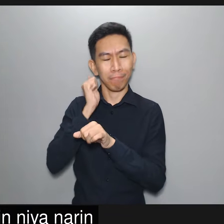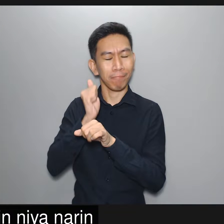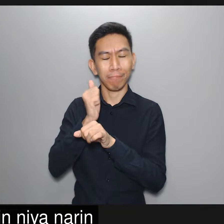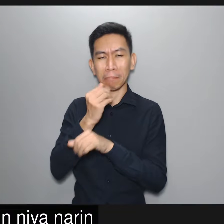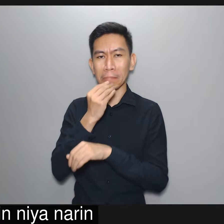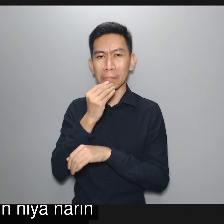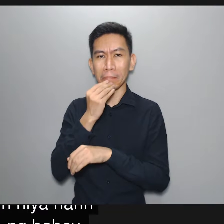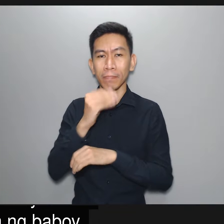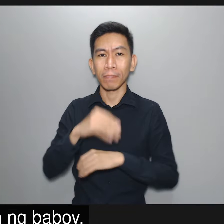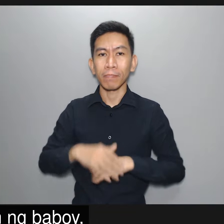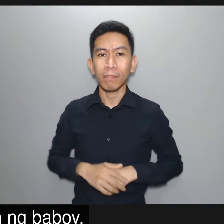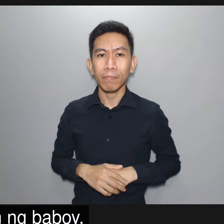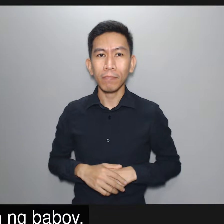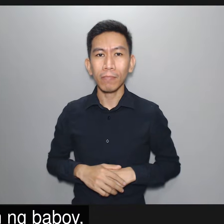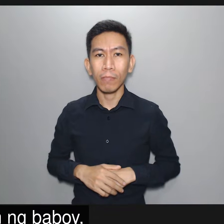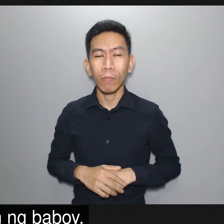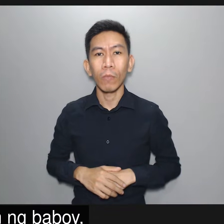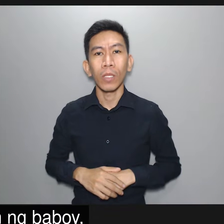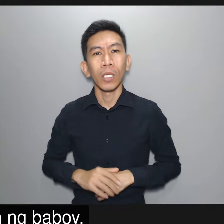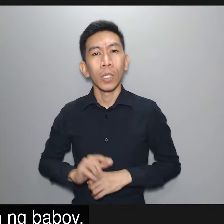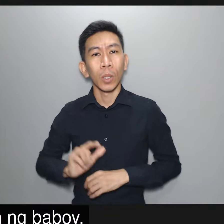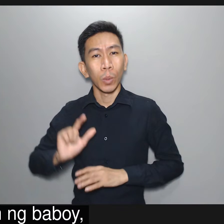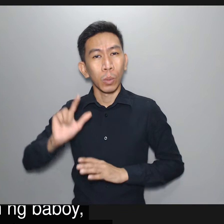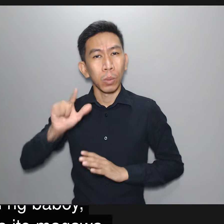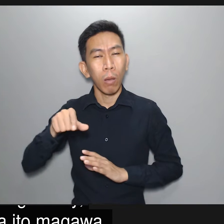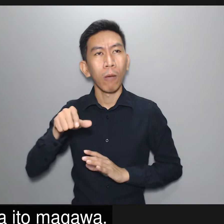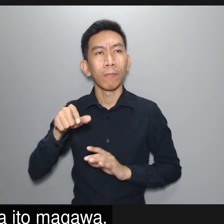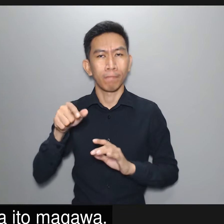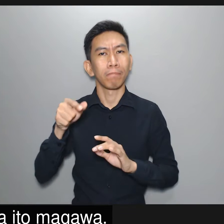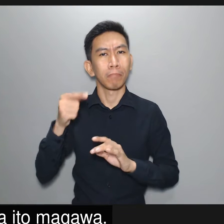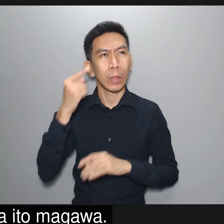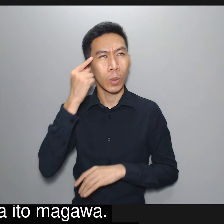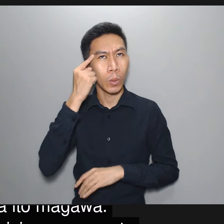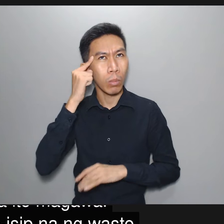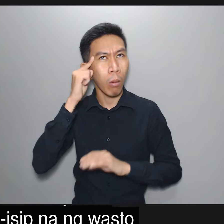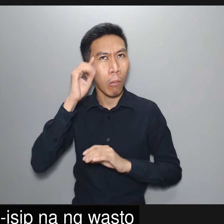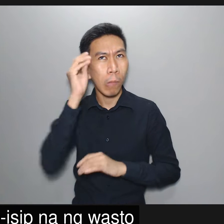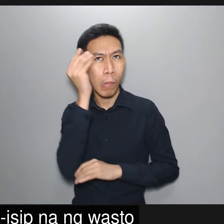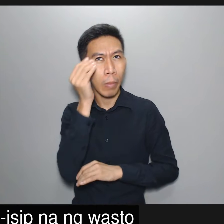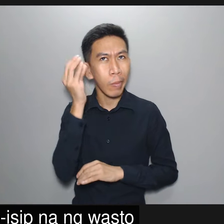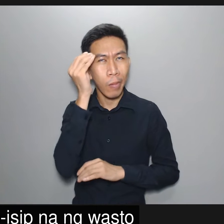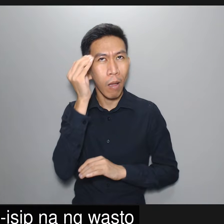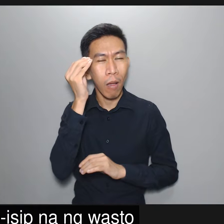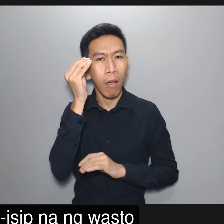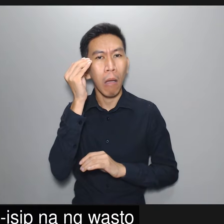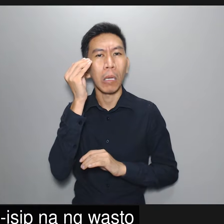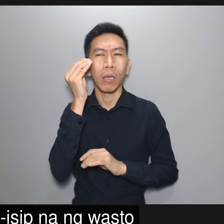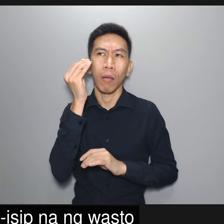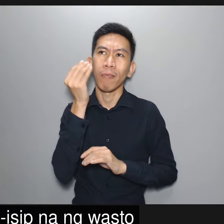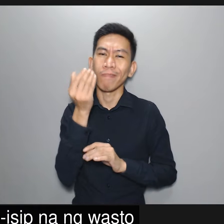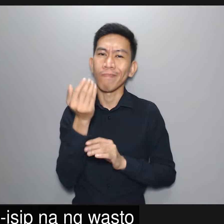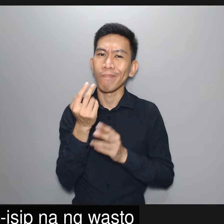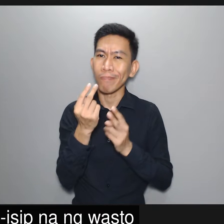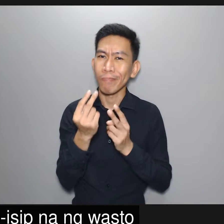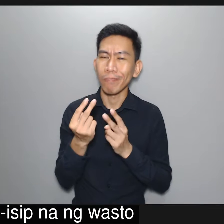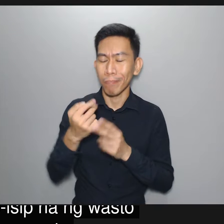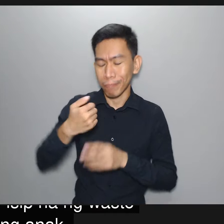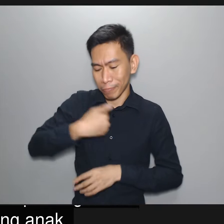magawa. Nang nakapag-isip-isip na ng wasto ang bunsong anak, napaisip siya sa kanyang